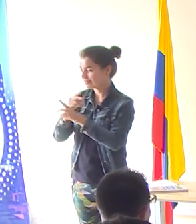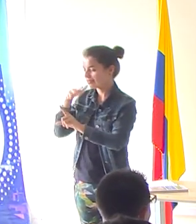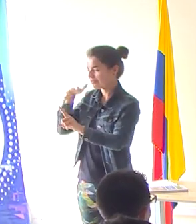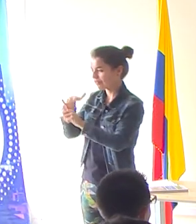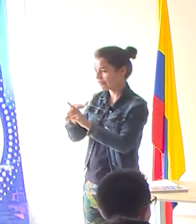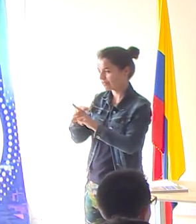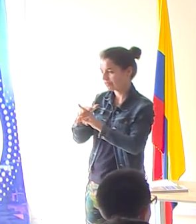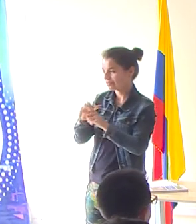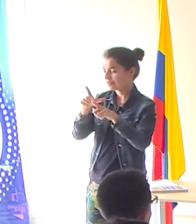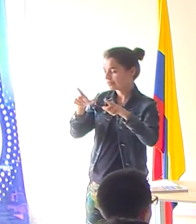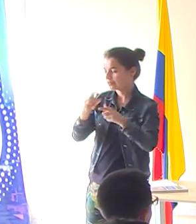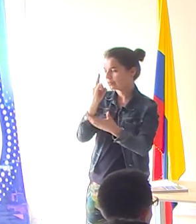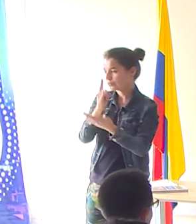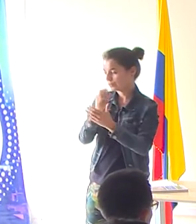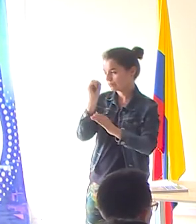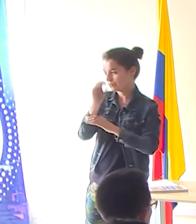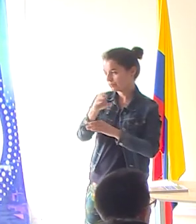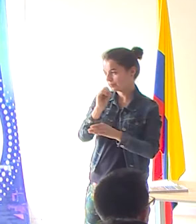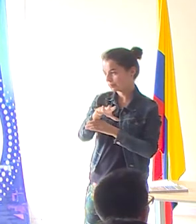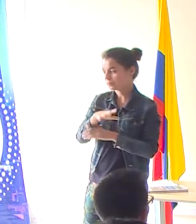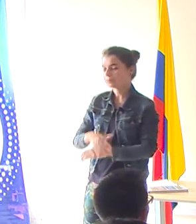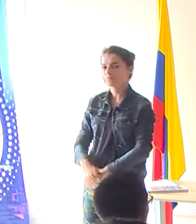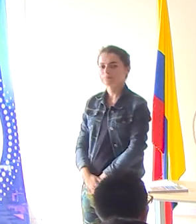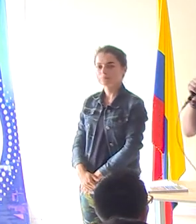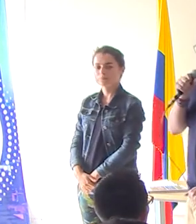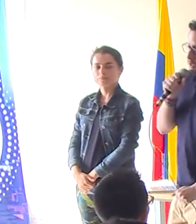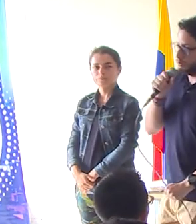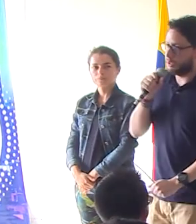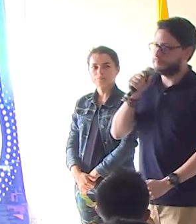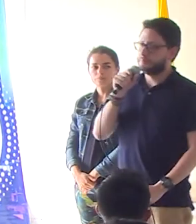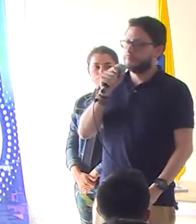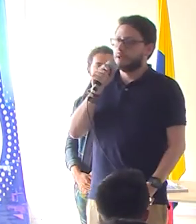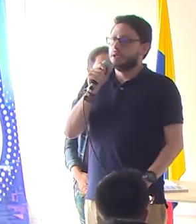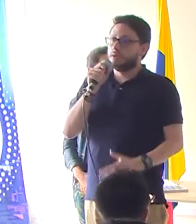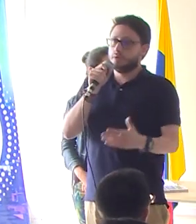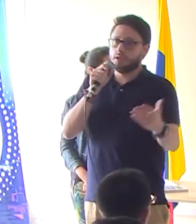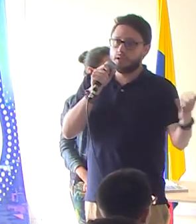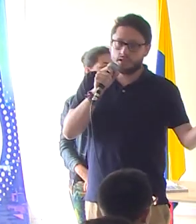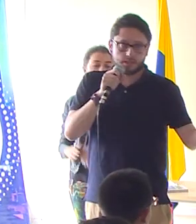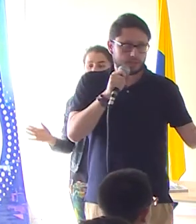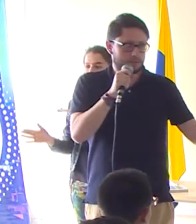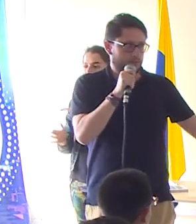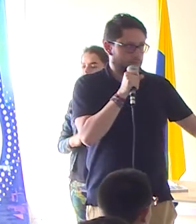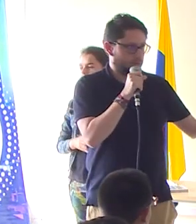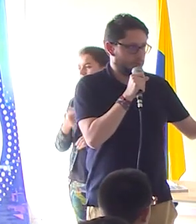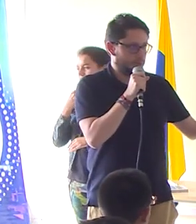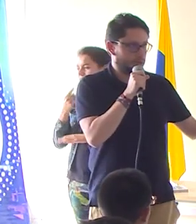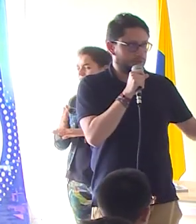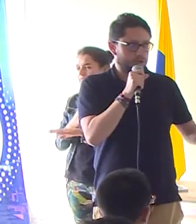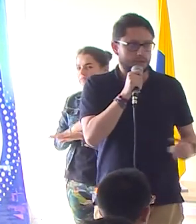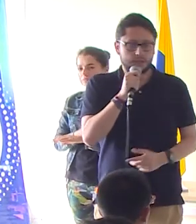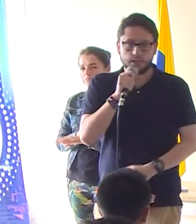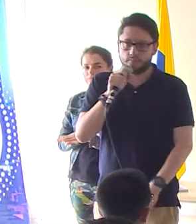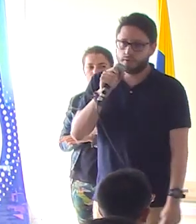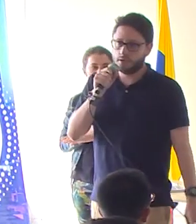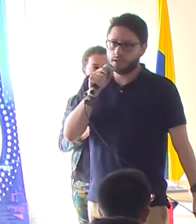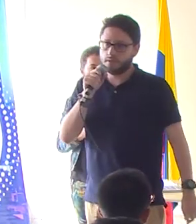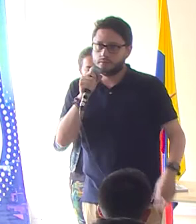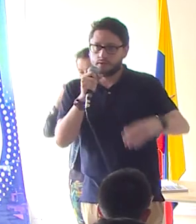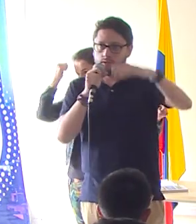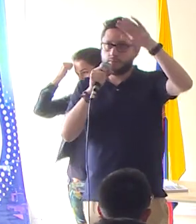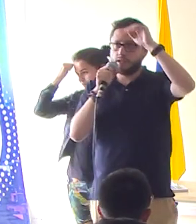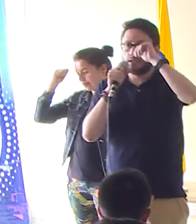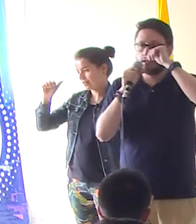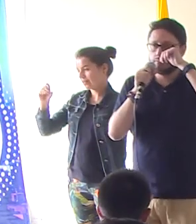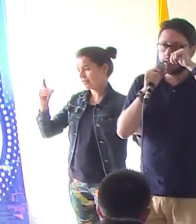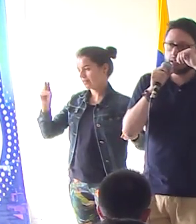gracias profesor disculpen no pensé que seguía otra cosa bueno como les dije si quieren por medio de la profesora adriana podría